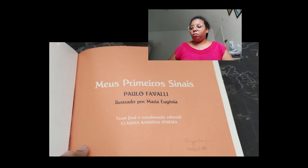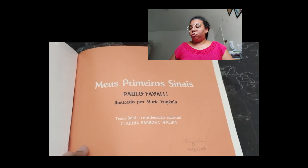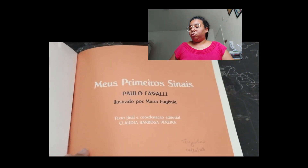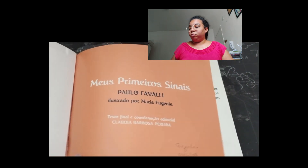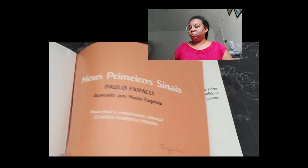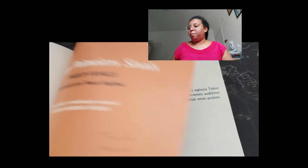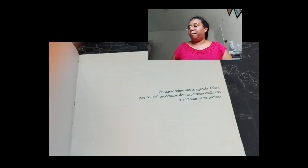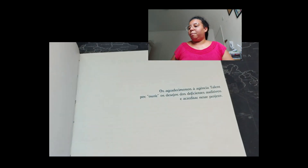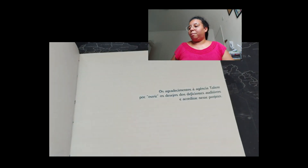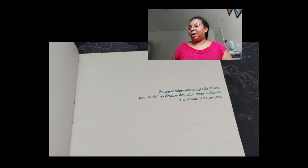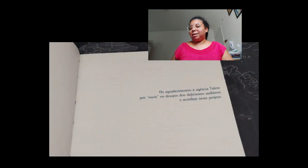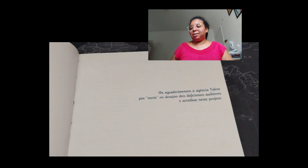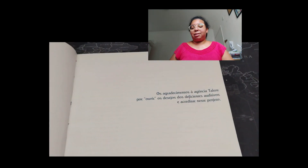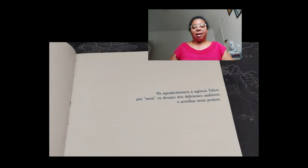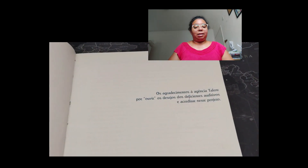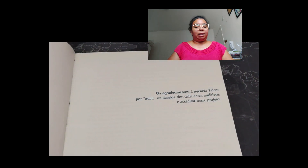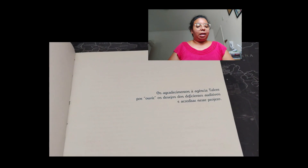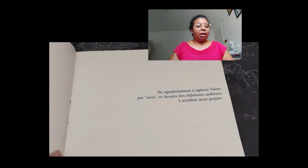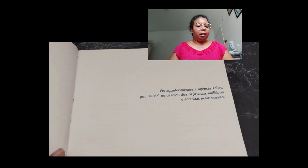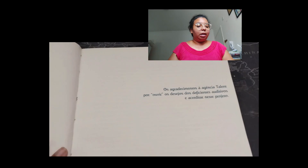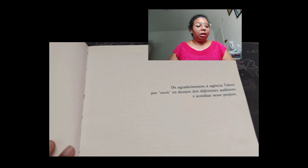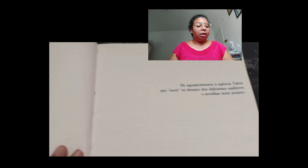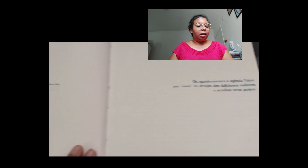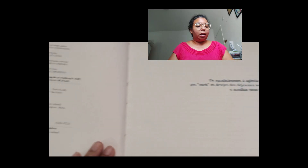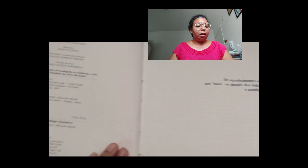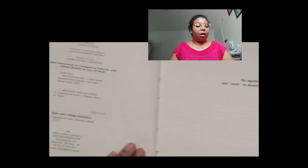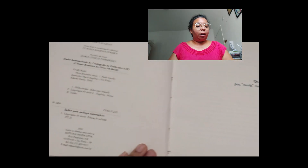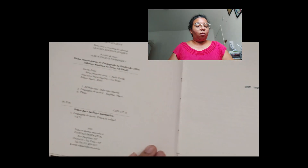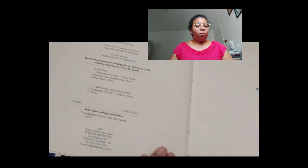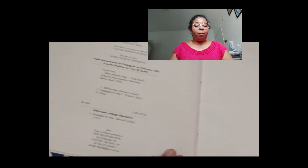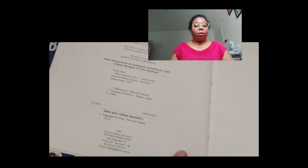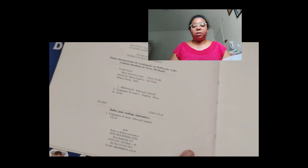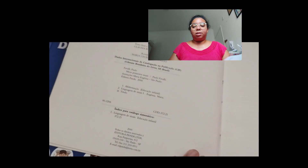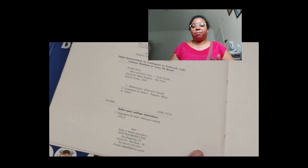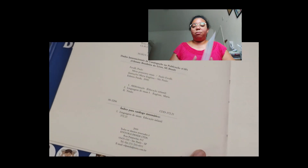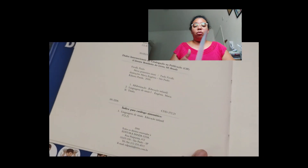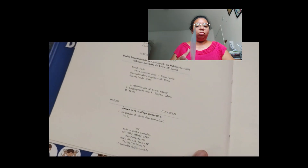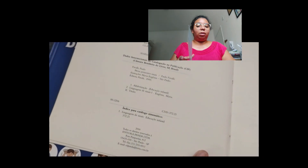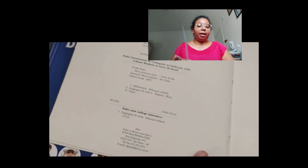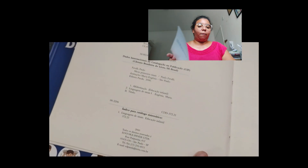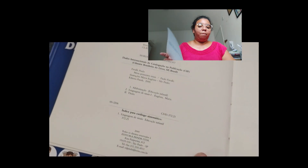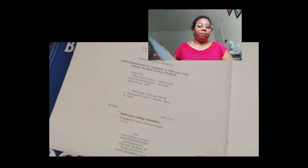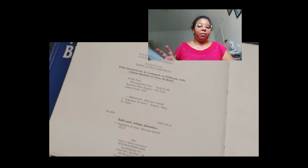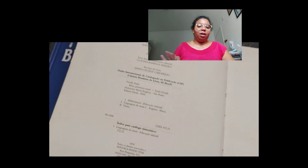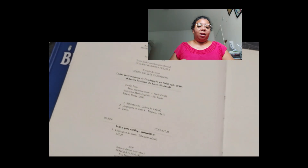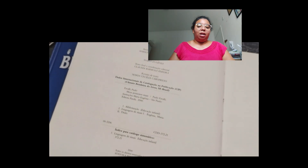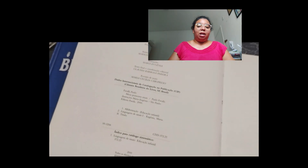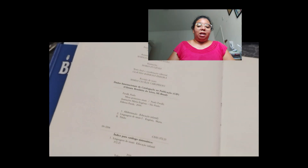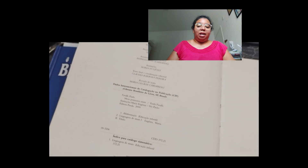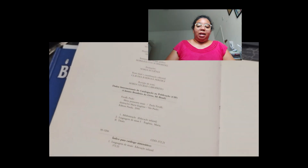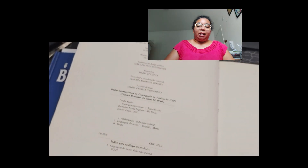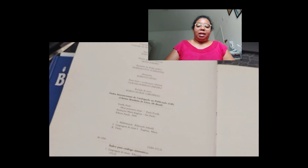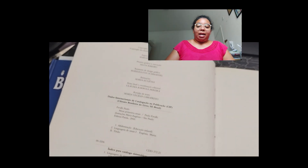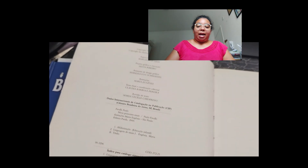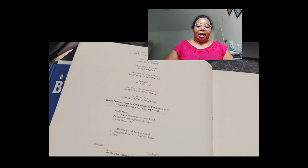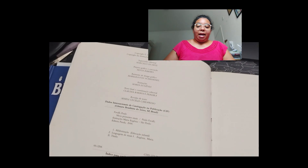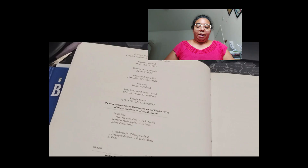comum, mas ele tem aqui uma proposta muito legal, que é